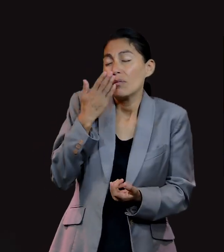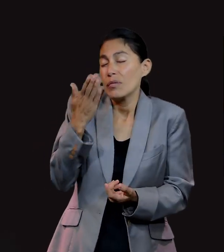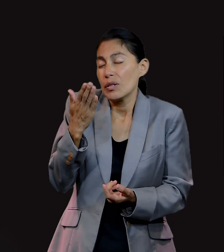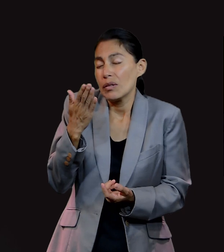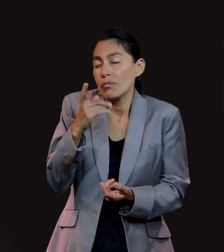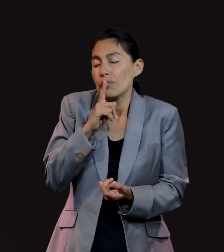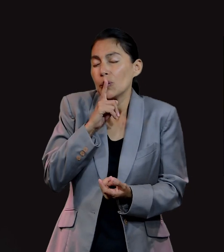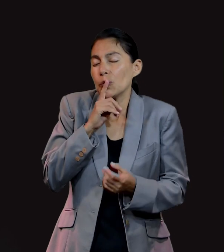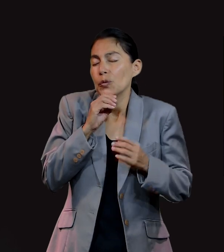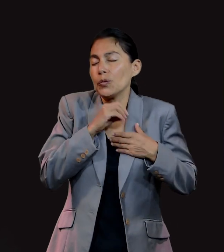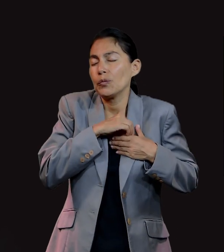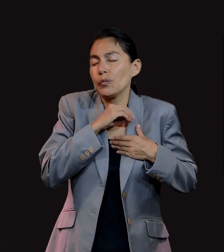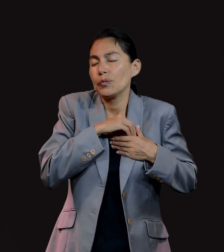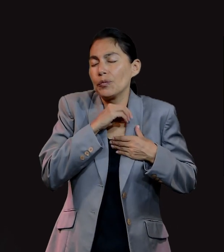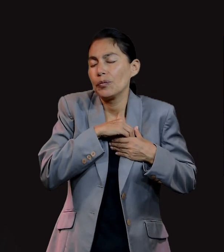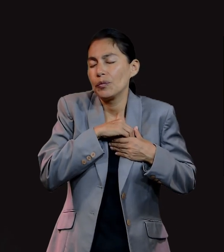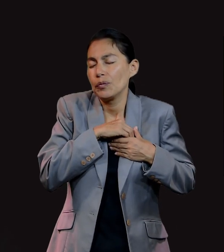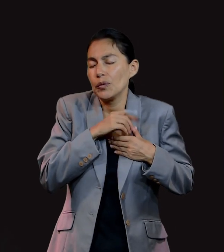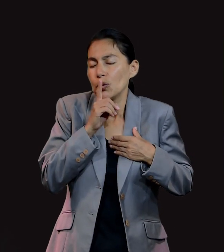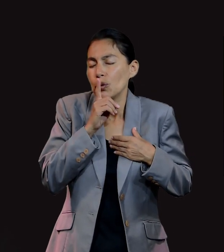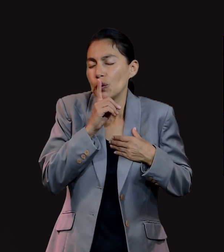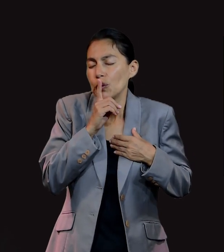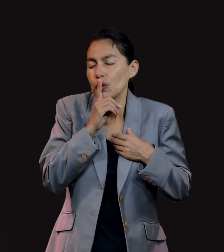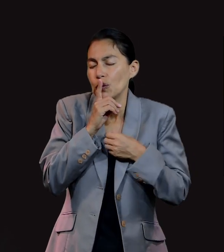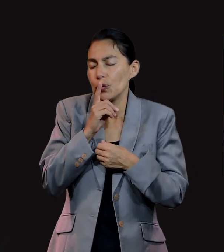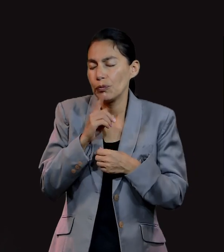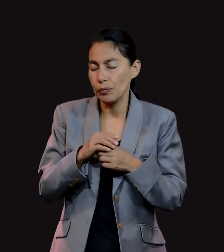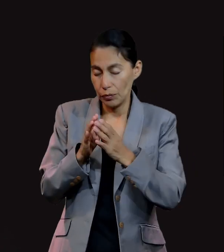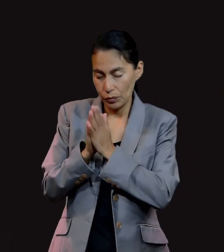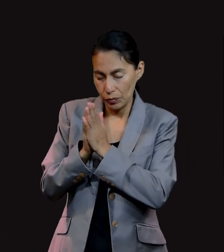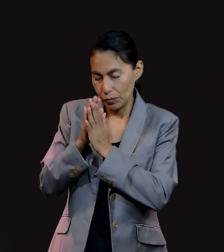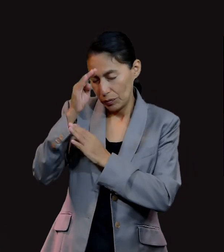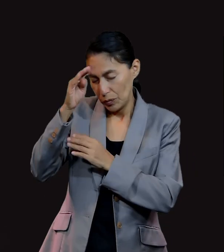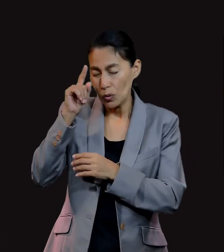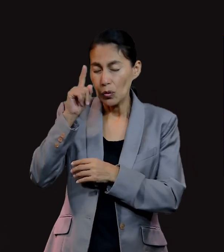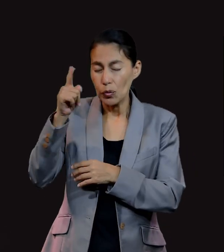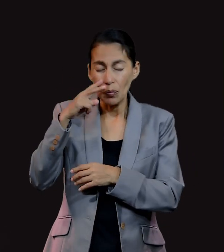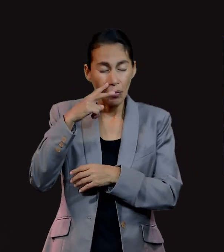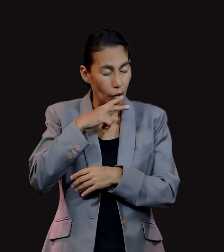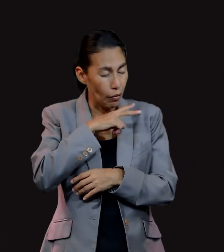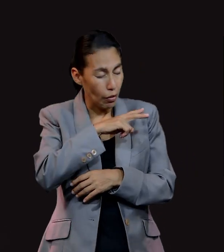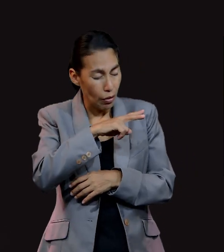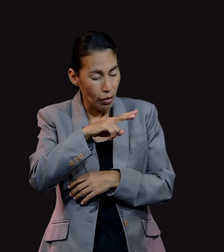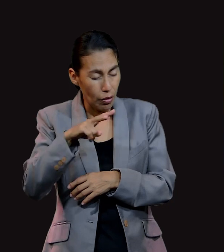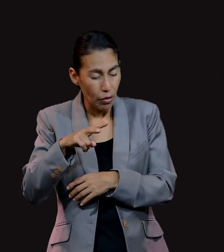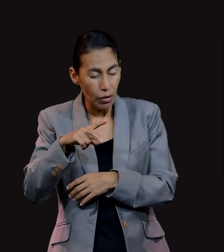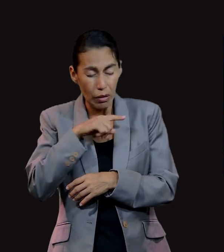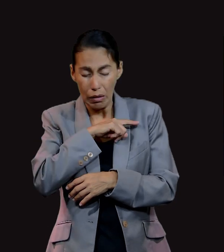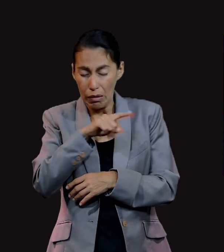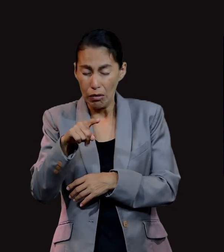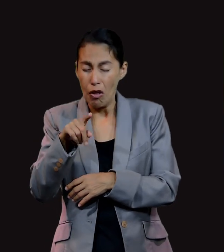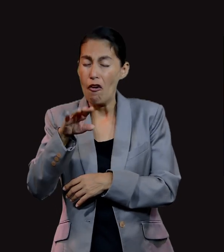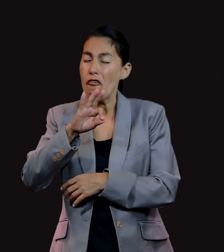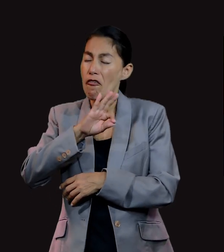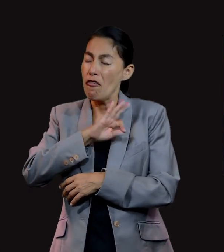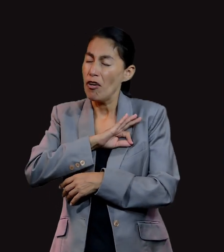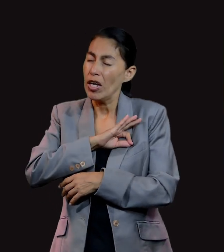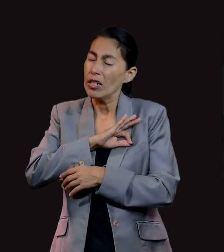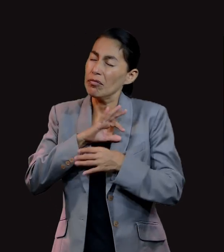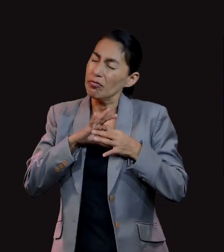expresado Pero aquellos amigos Y hermanos Que están escuchando Este programa Que puedan tener La fe